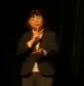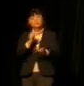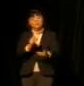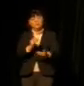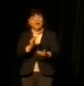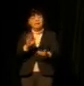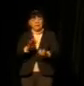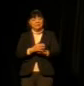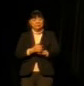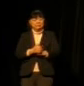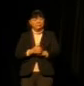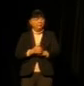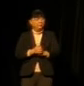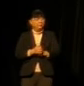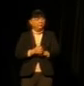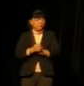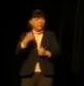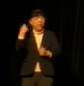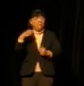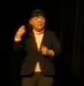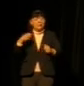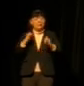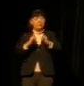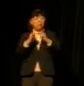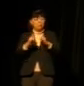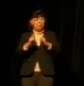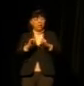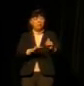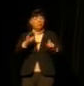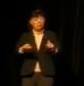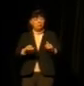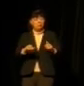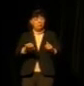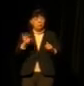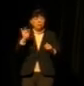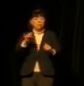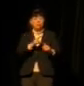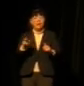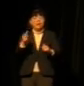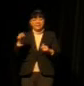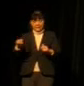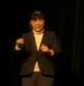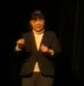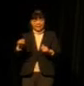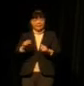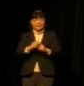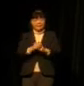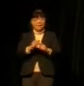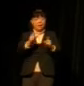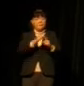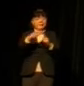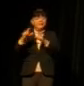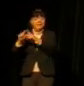はね、南相馬、子どもの翼っていうことで、南相馬市の PTA 連絡協議会の講